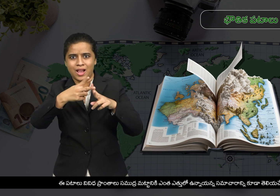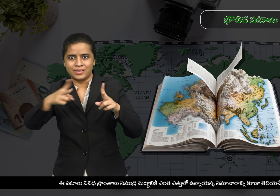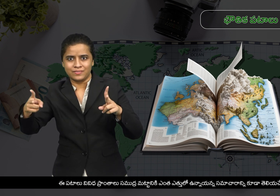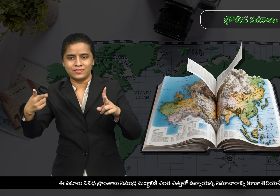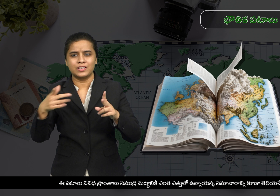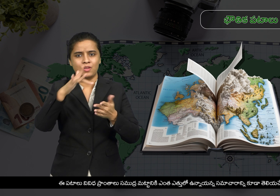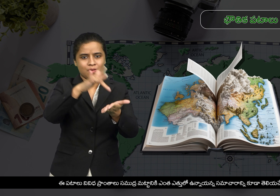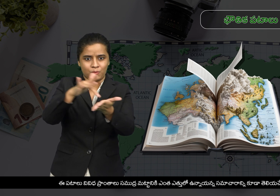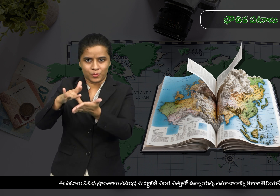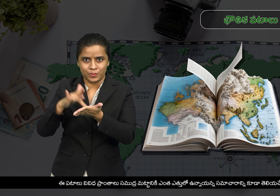తెలియజేస్తాయి.